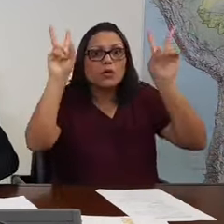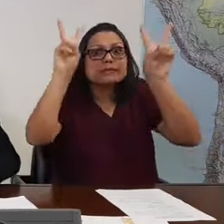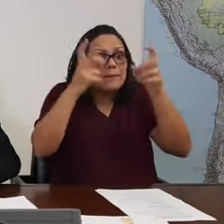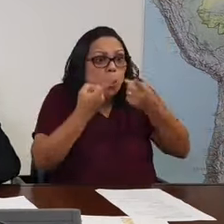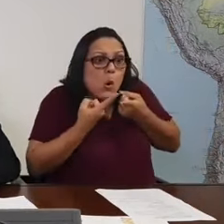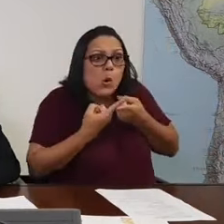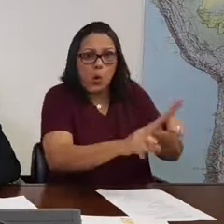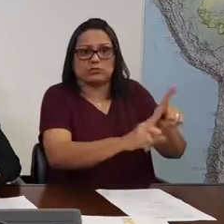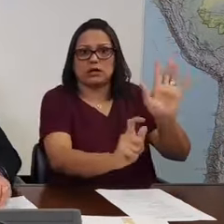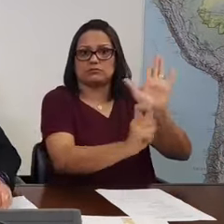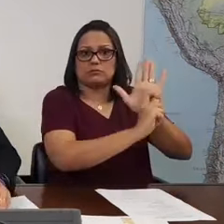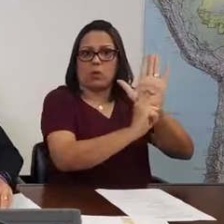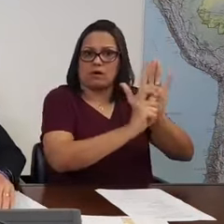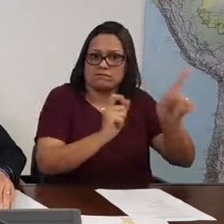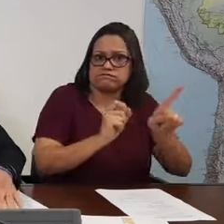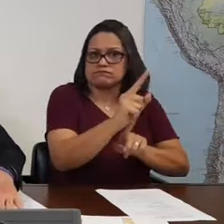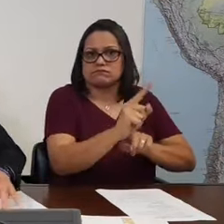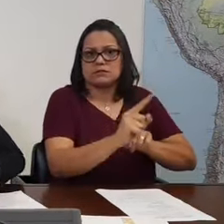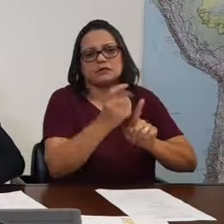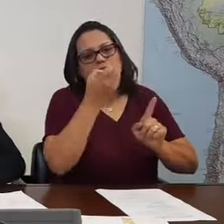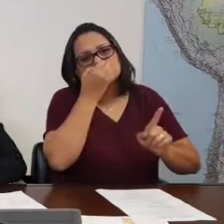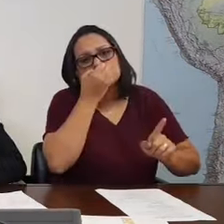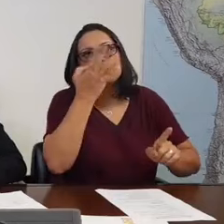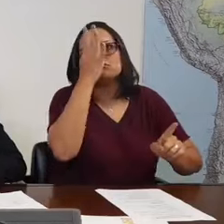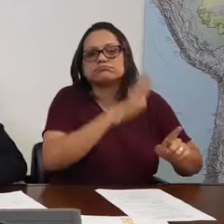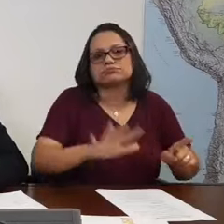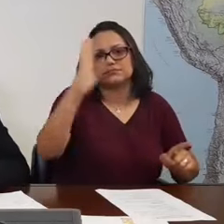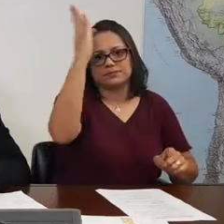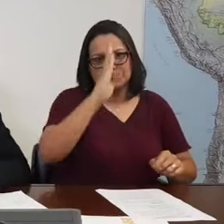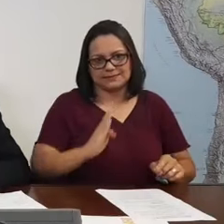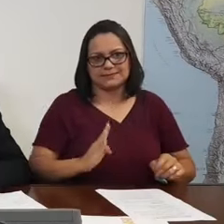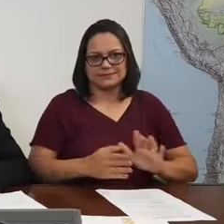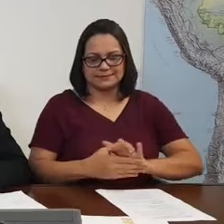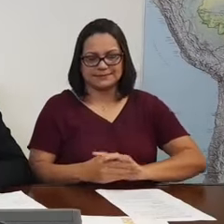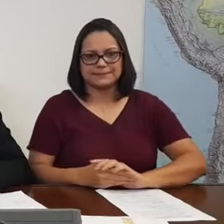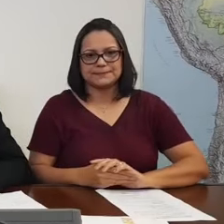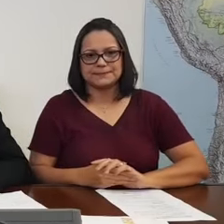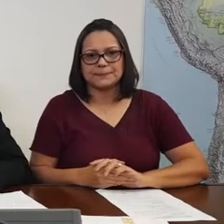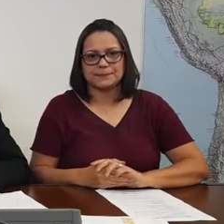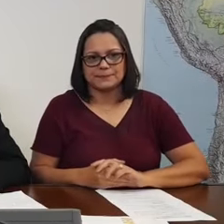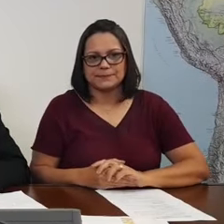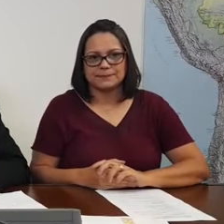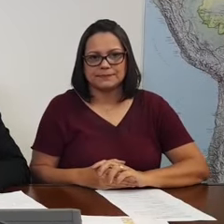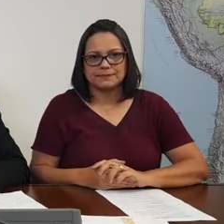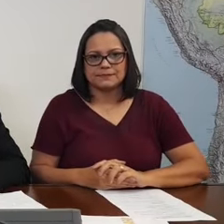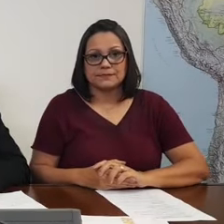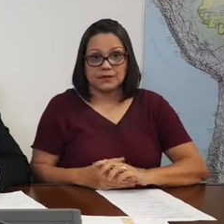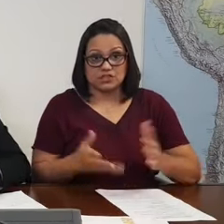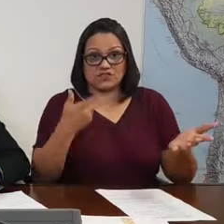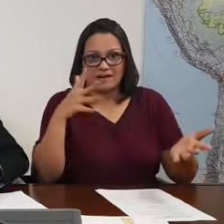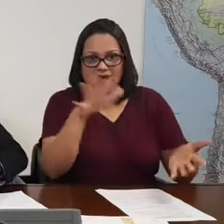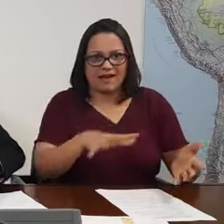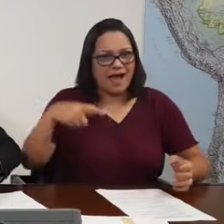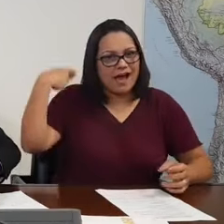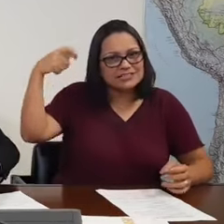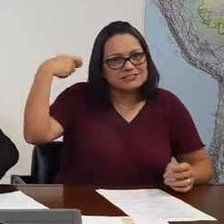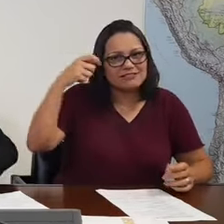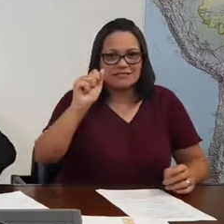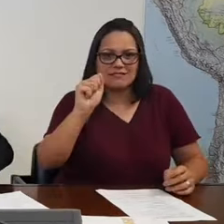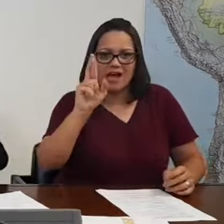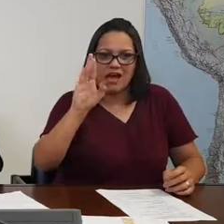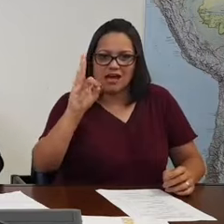realmente seja boa para todos nós brasileiros aqui. E quando se fala em meios artísticos, né, deixar bem